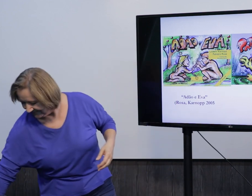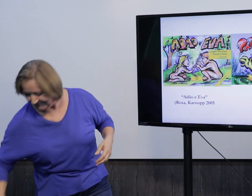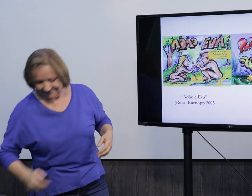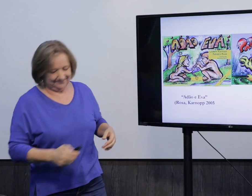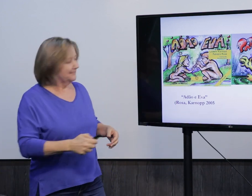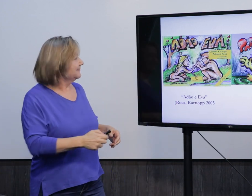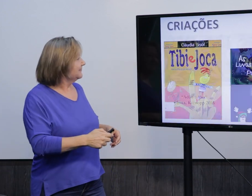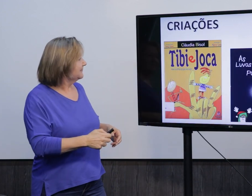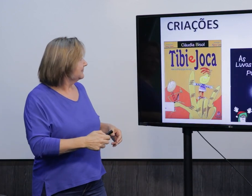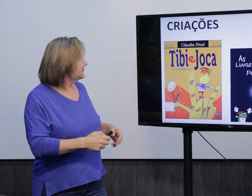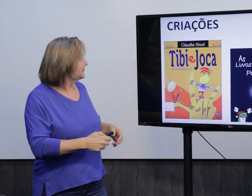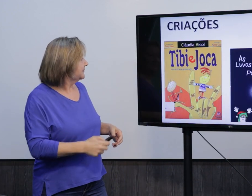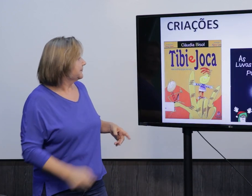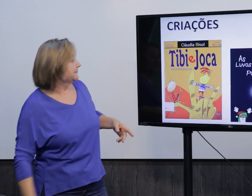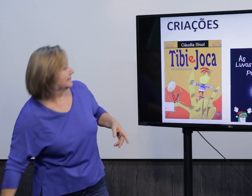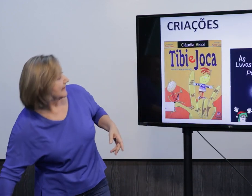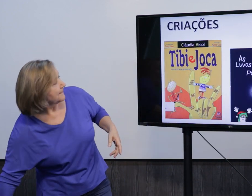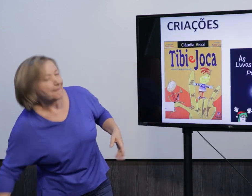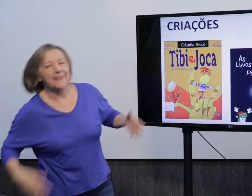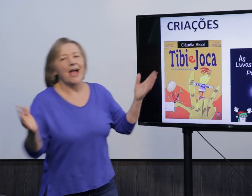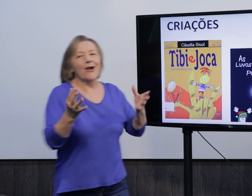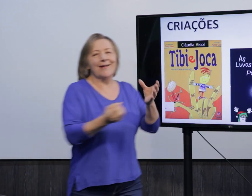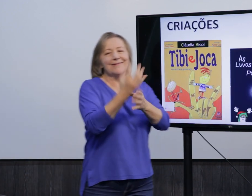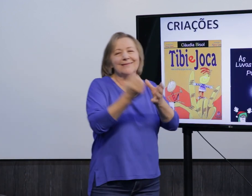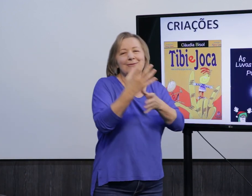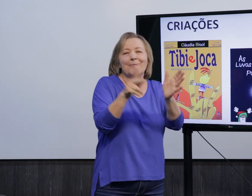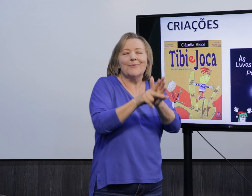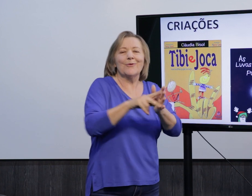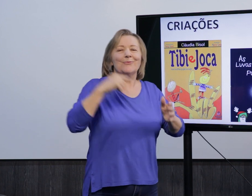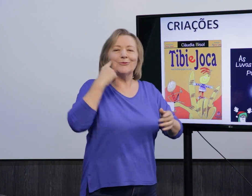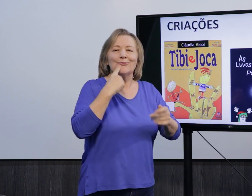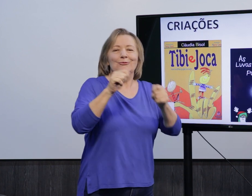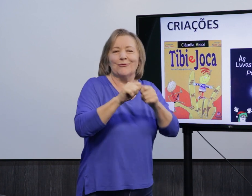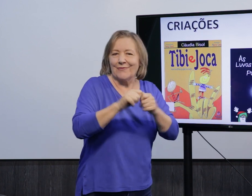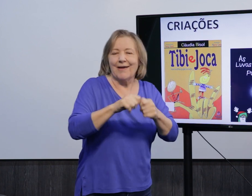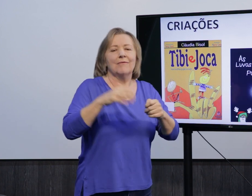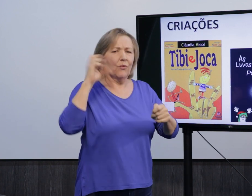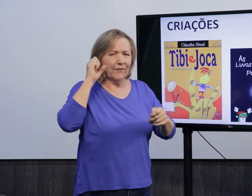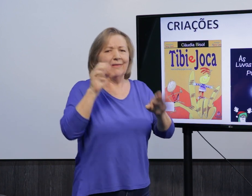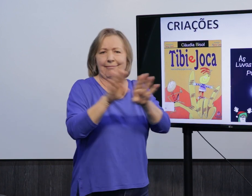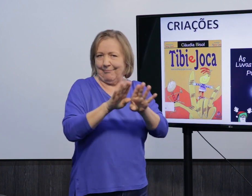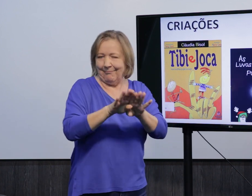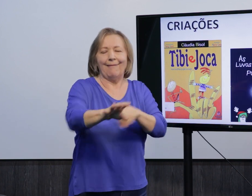contato com os outros lá E agora temos as criações feitas por surdos e também por